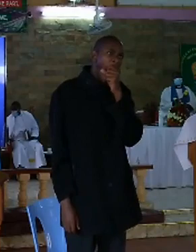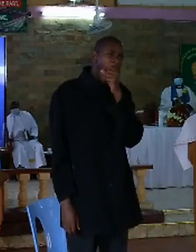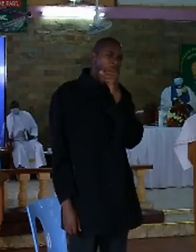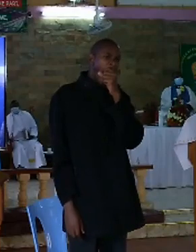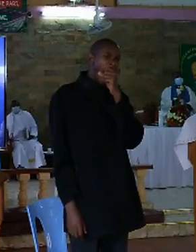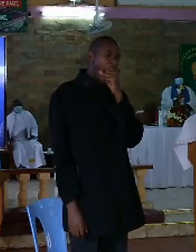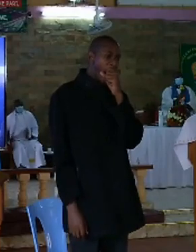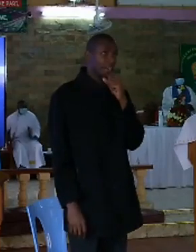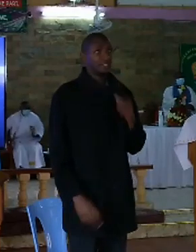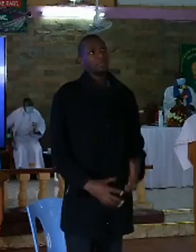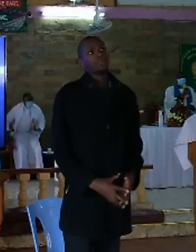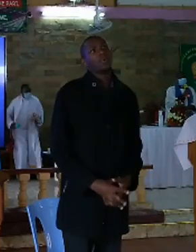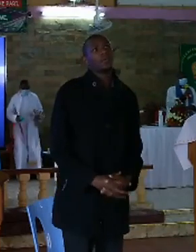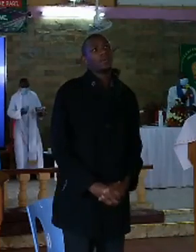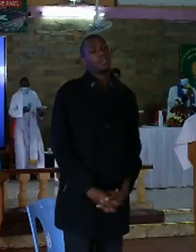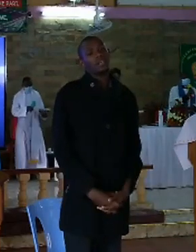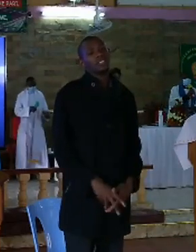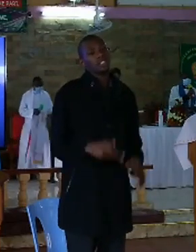kejita